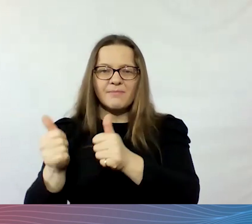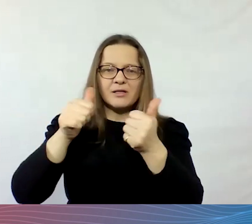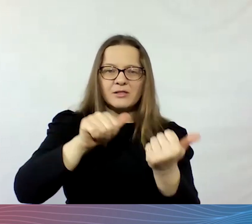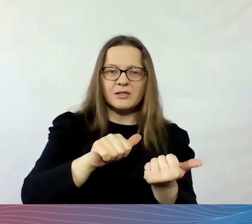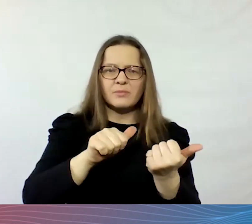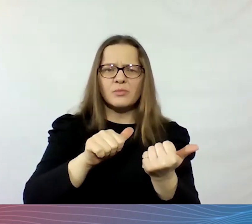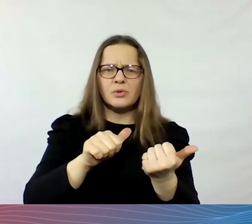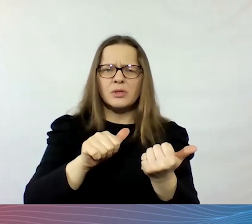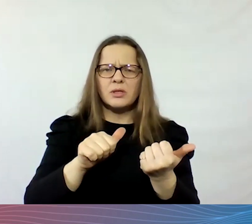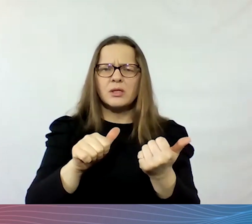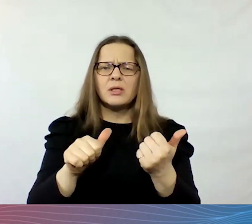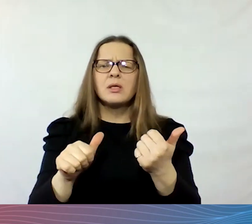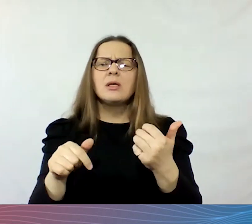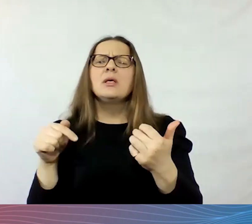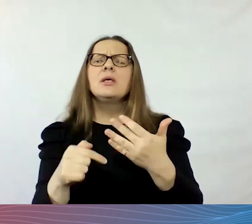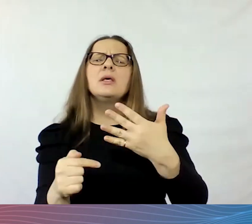Deus.